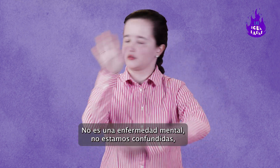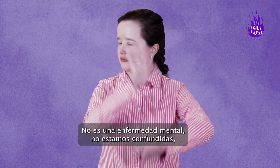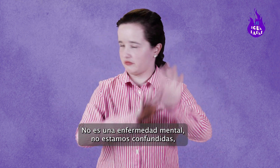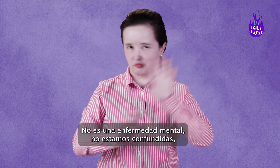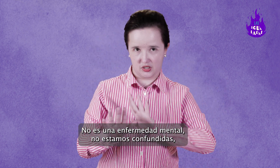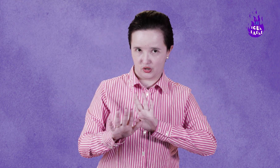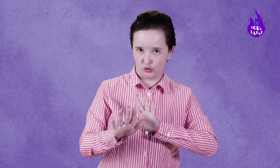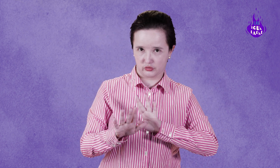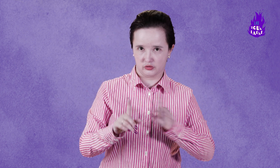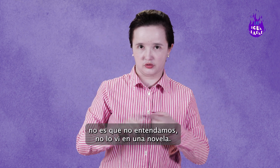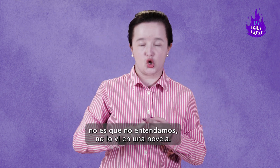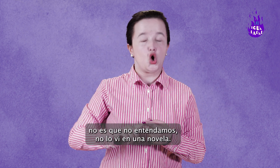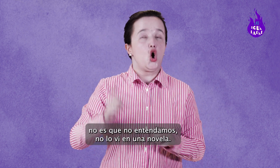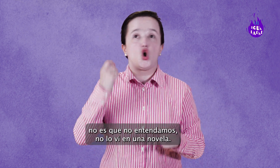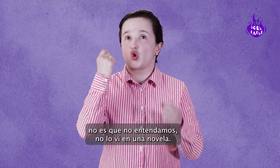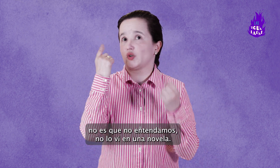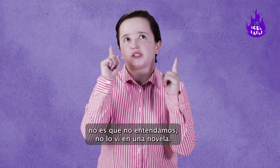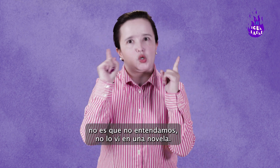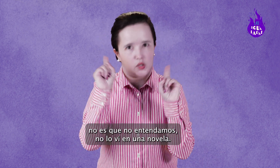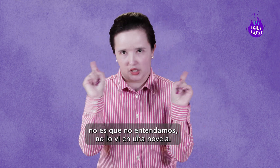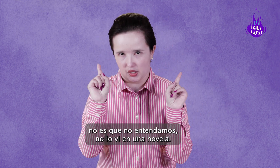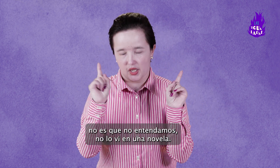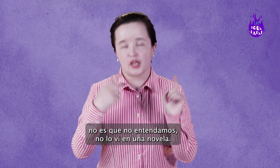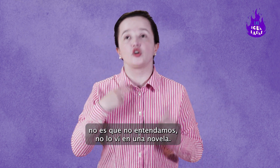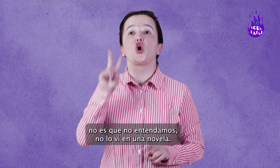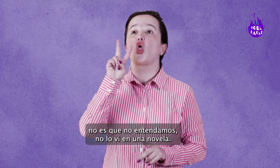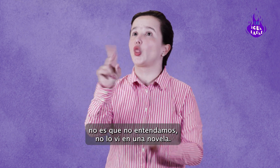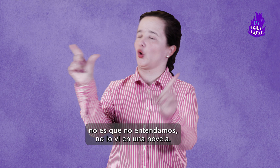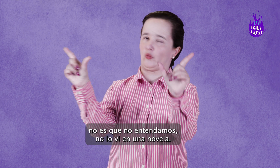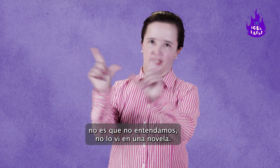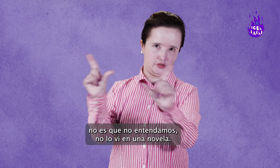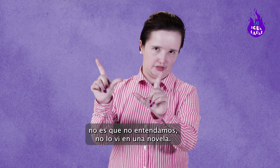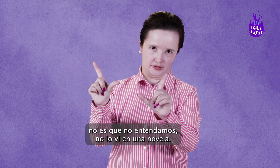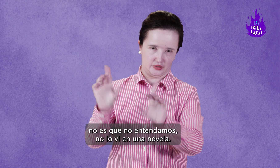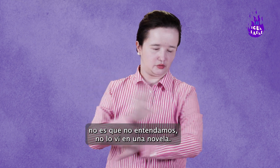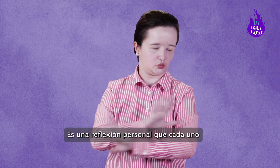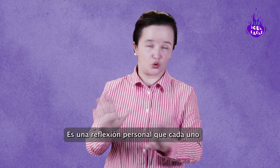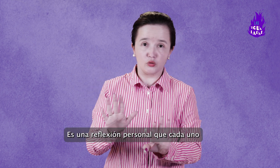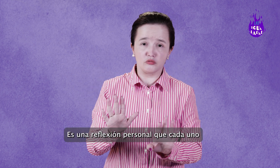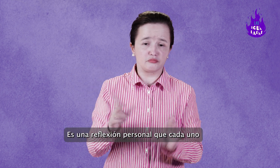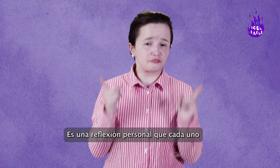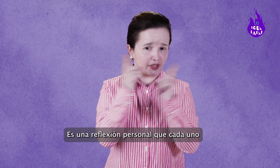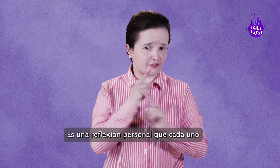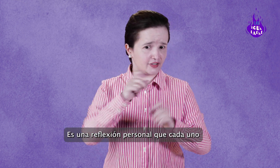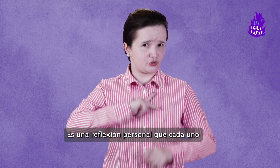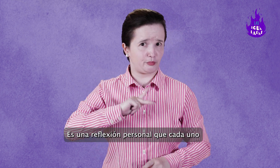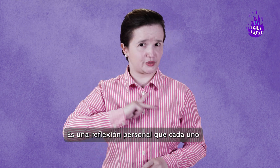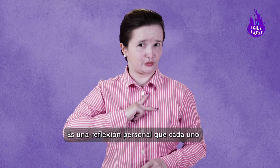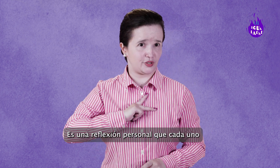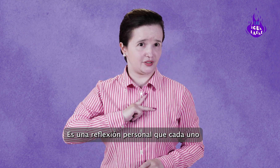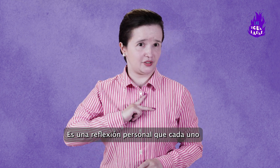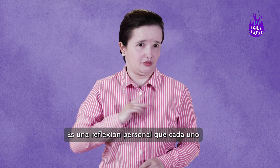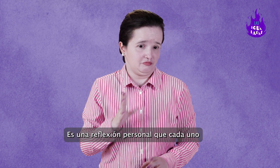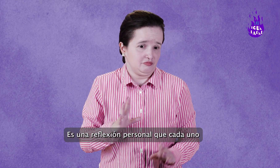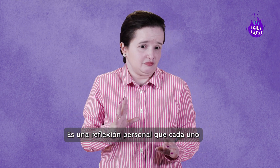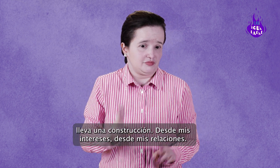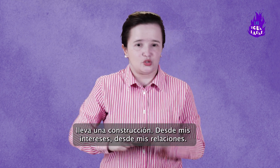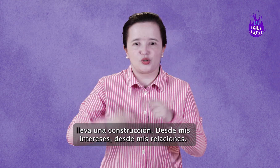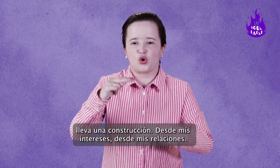confundidas. No es que no entendamos. No lo vi en una novela. Es una reflexión personal que cada uno lleva a